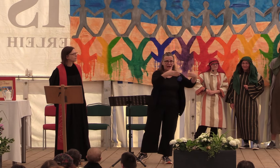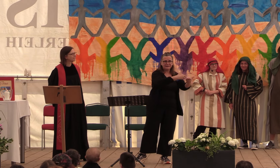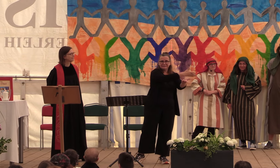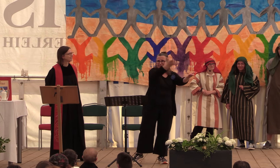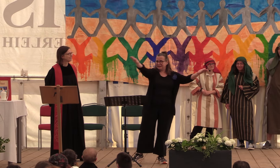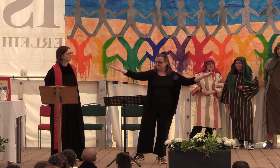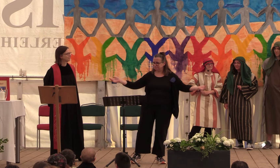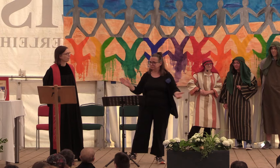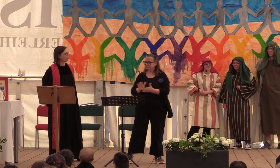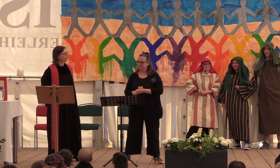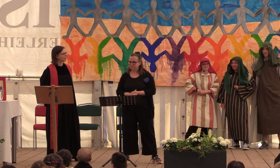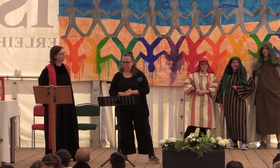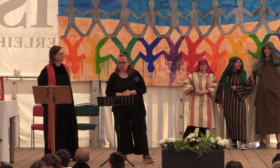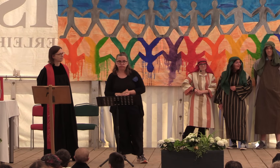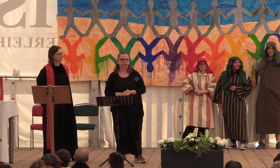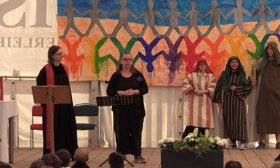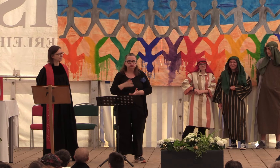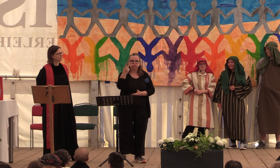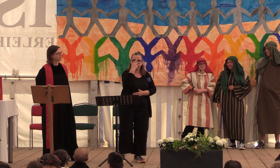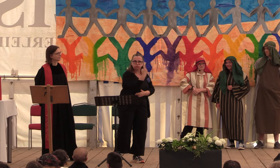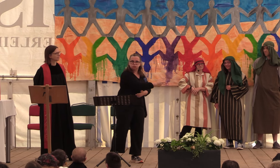Liebe Festgemeinde,